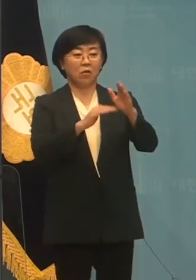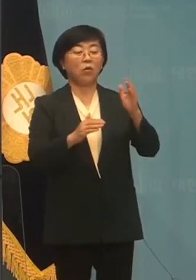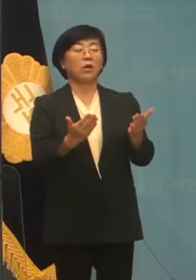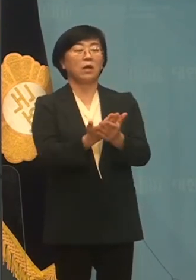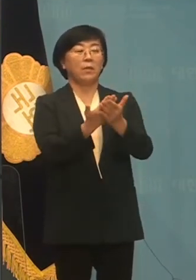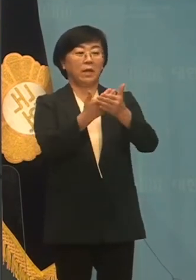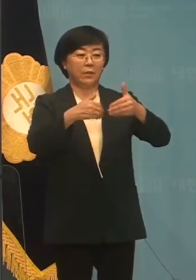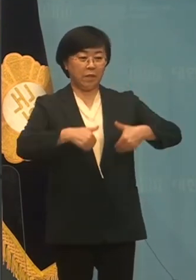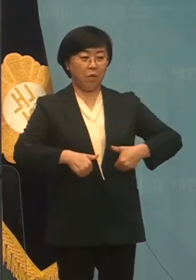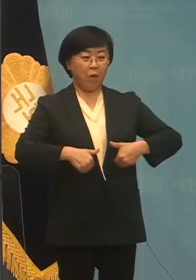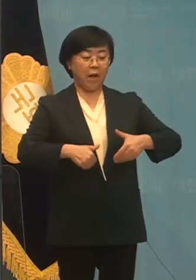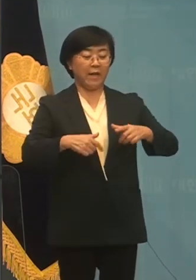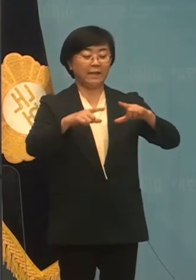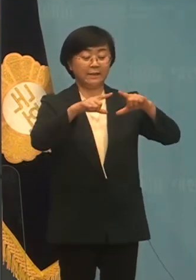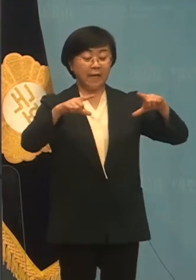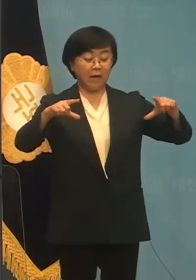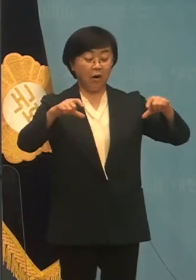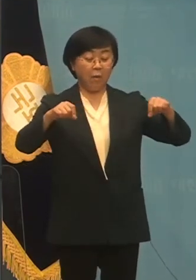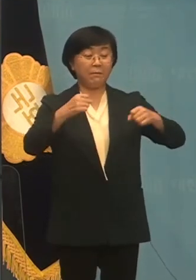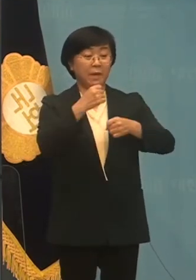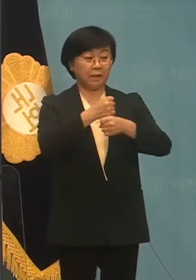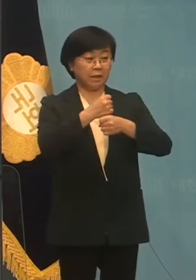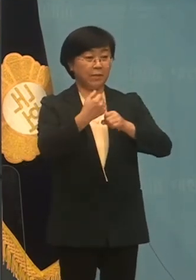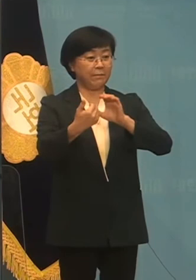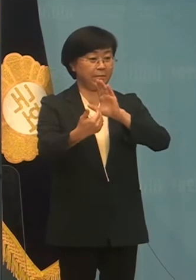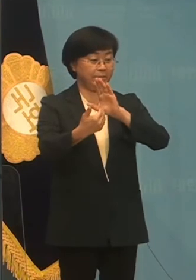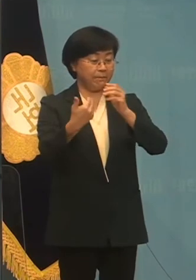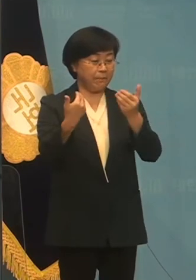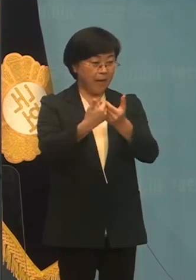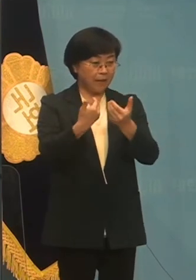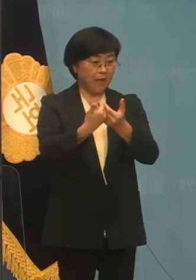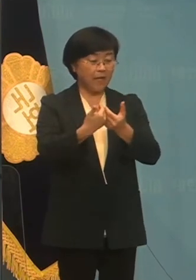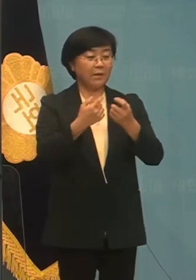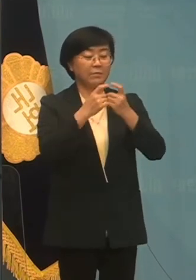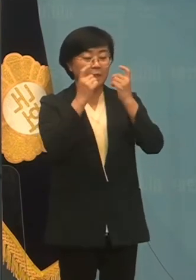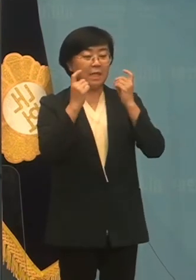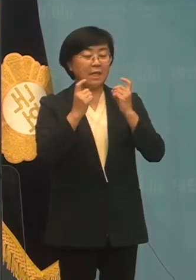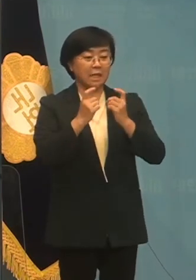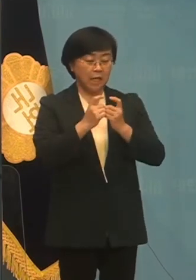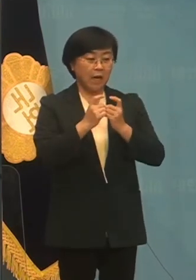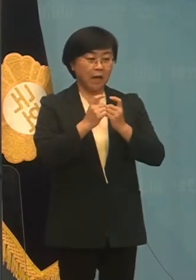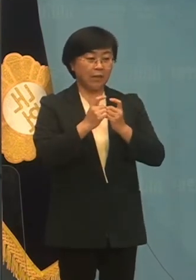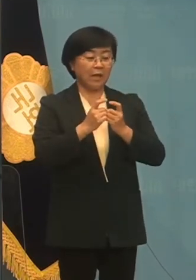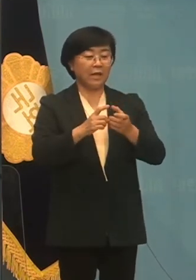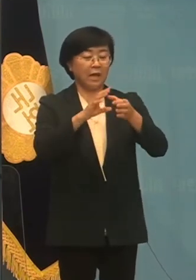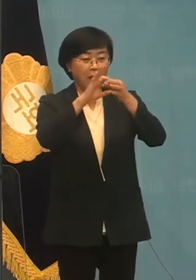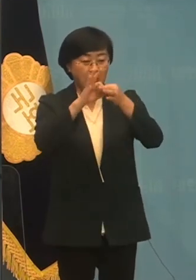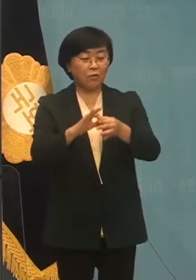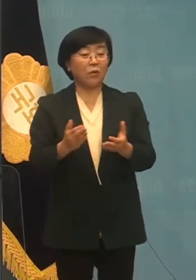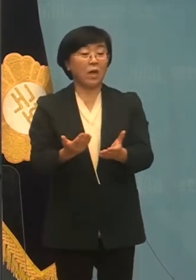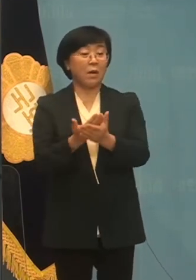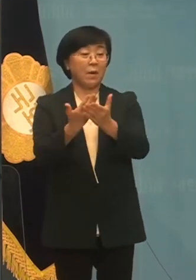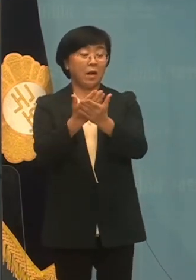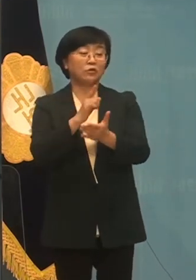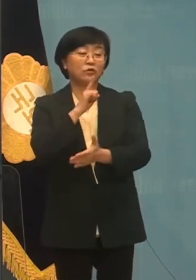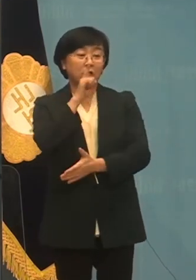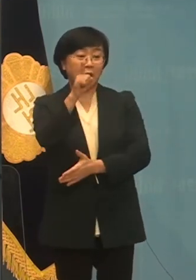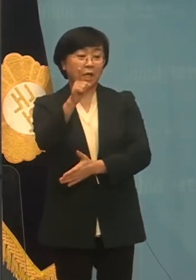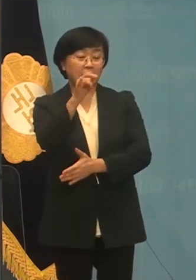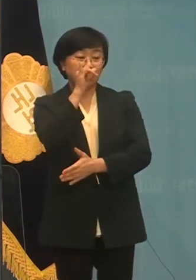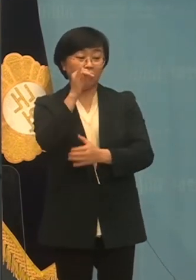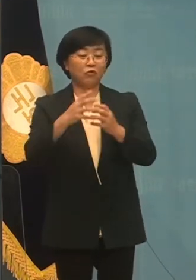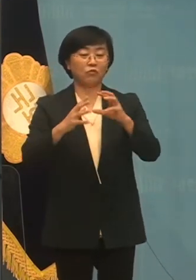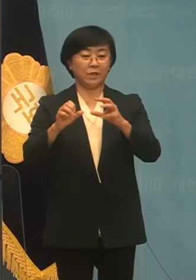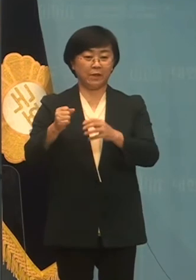공영개발에 필요한 채권 발행을 반대하면서 민간 단독개발을 줄기차게 외쳤던 것도